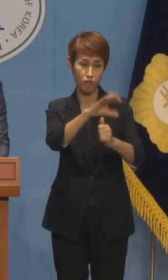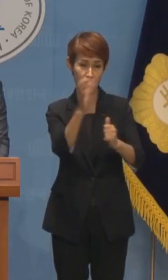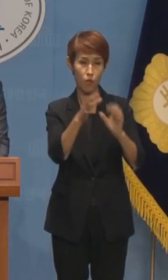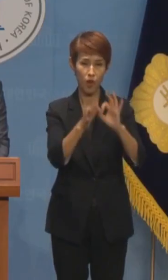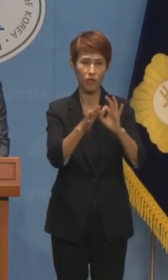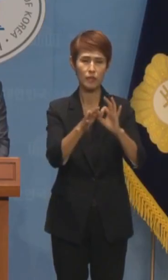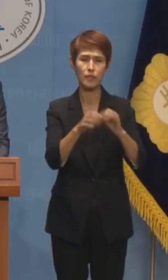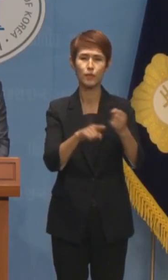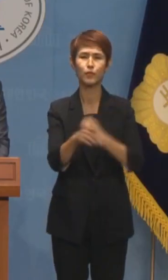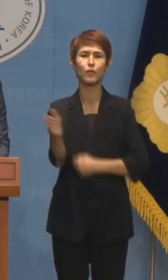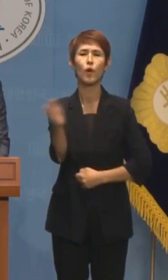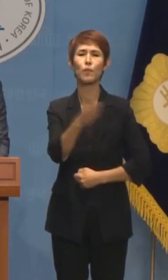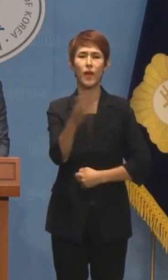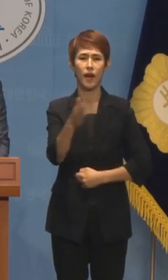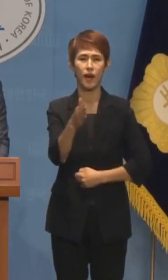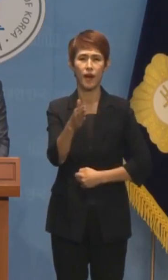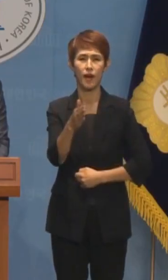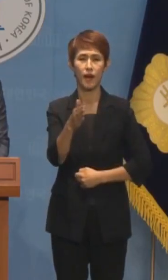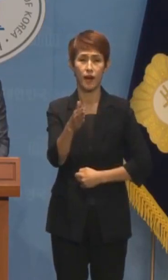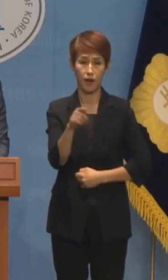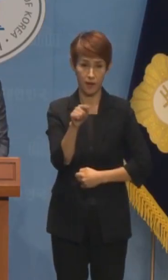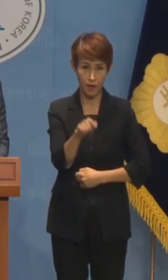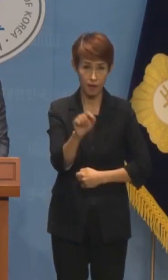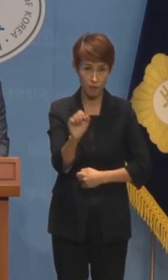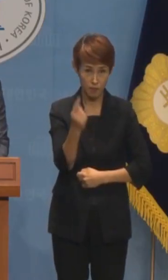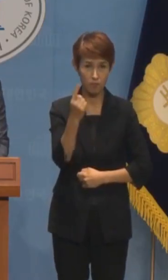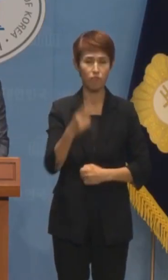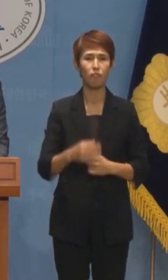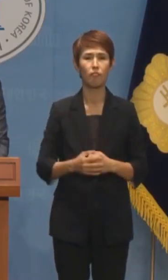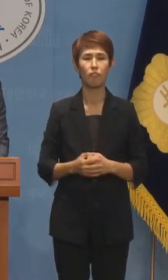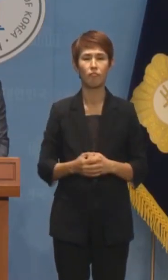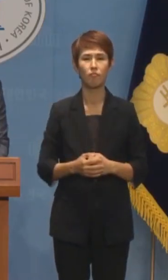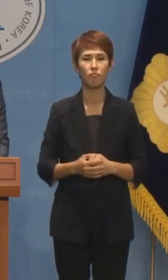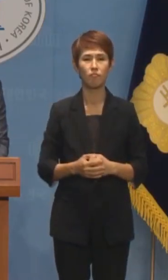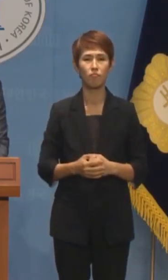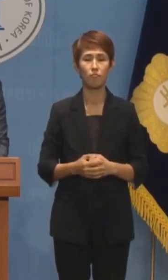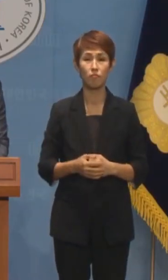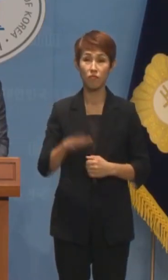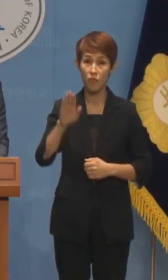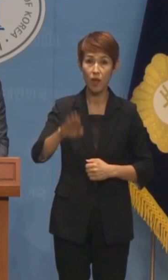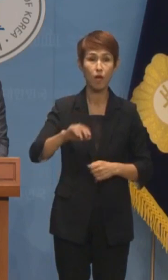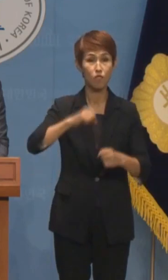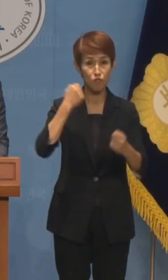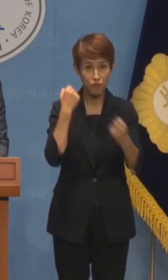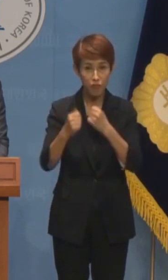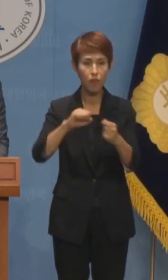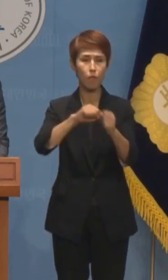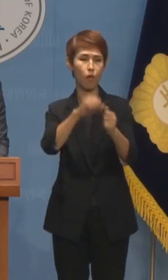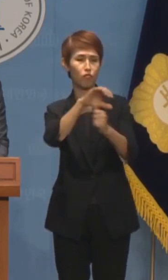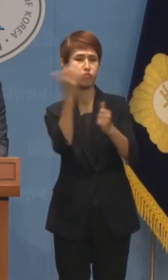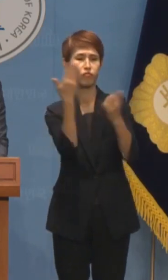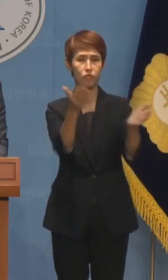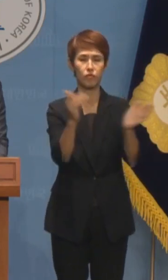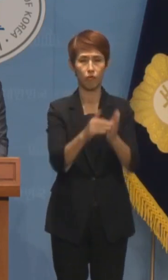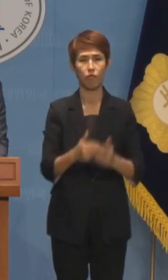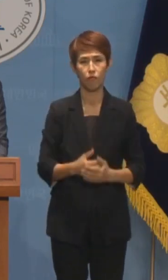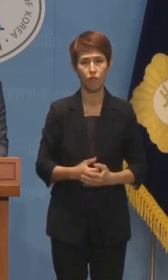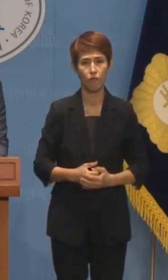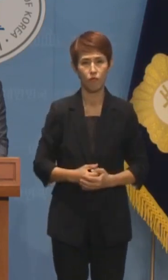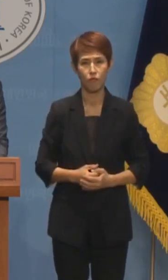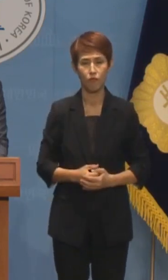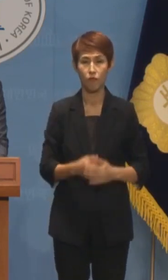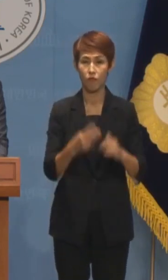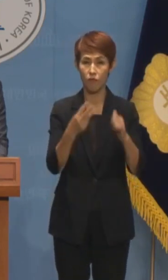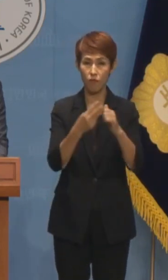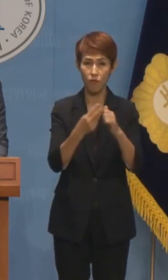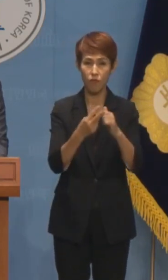근거가 없음이란 이유로 유권 해석을 거부했음에도 사면을 의결했으며, 셋째,